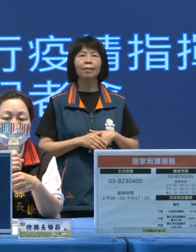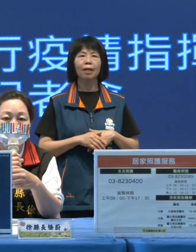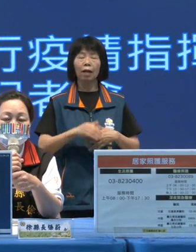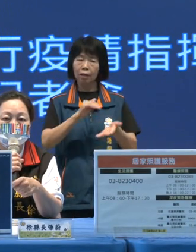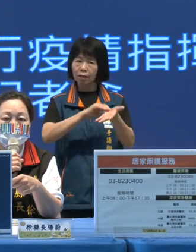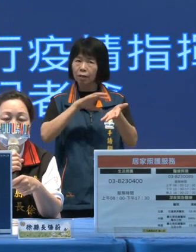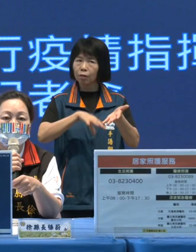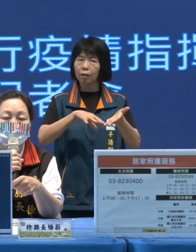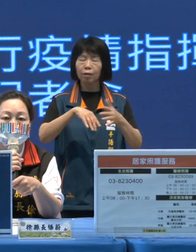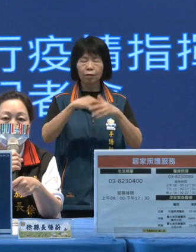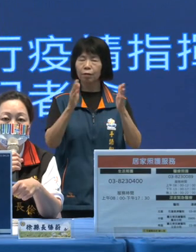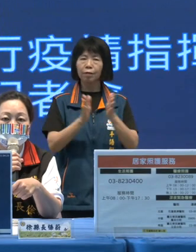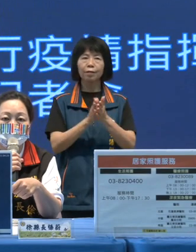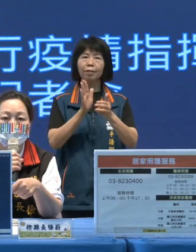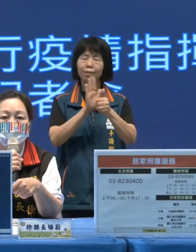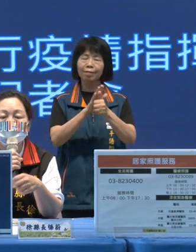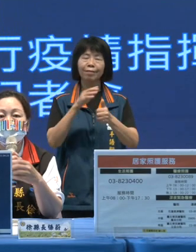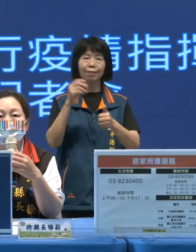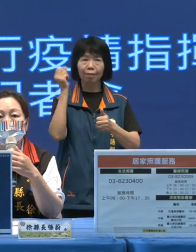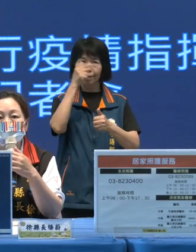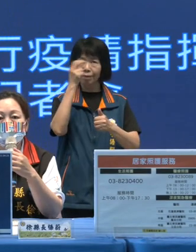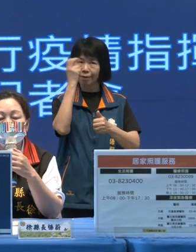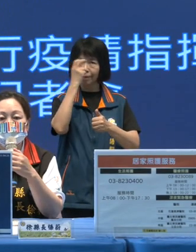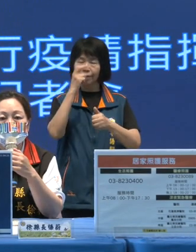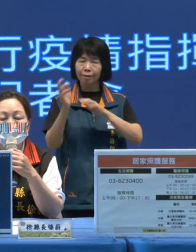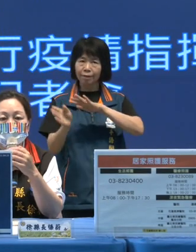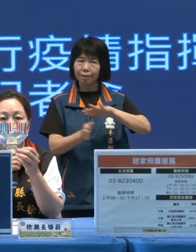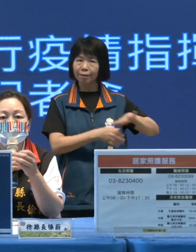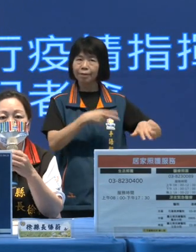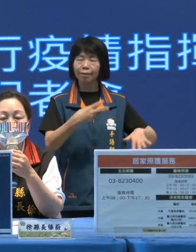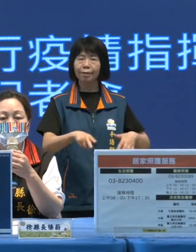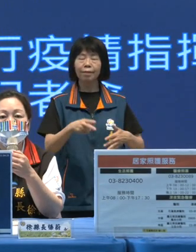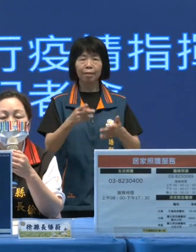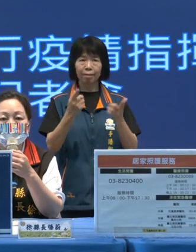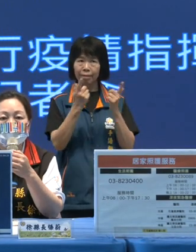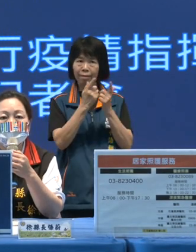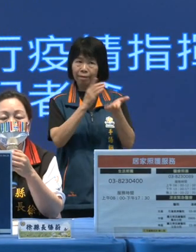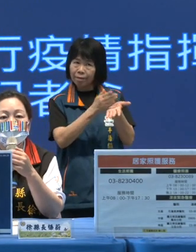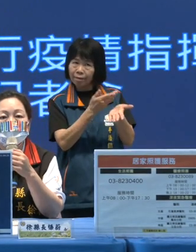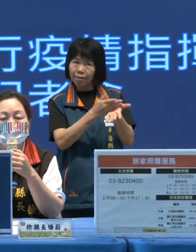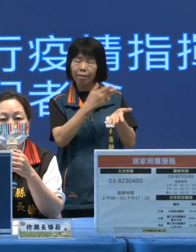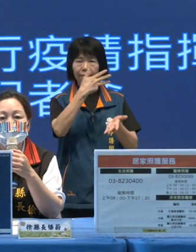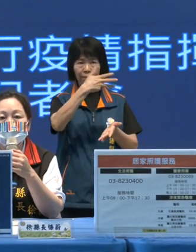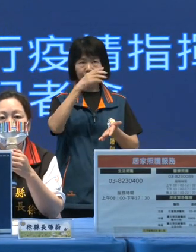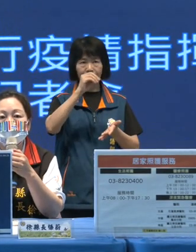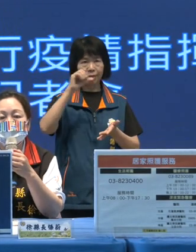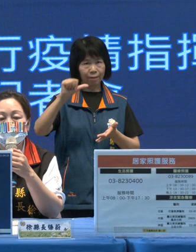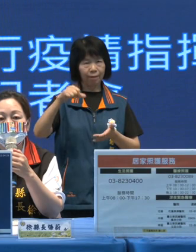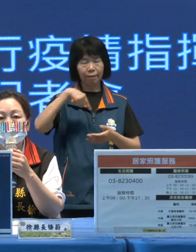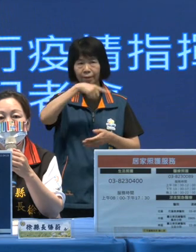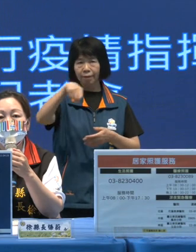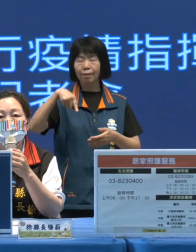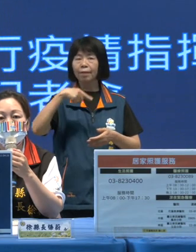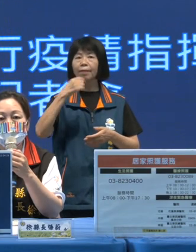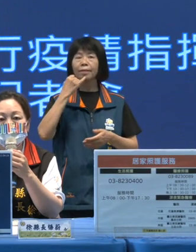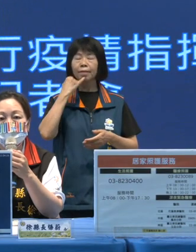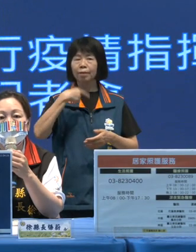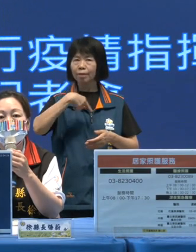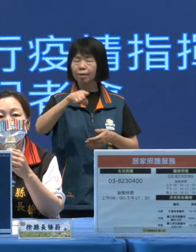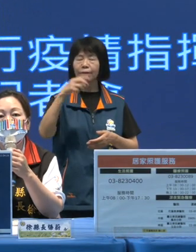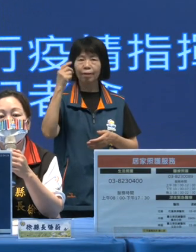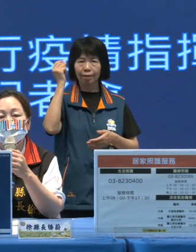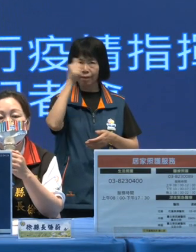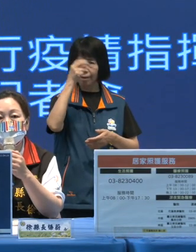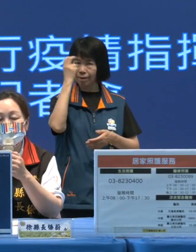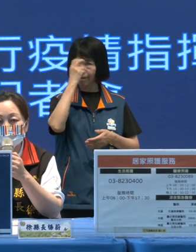医院来做为大家为快筛以外，那另外在北花莲的部分在805，都请大家一定要先去做快